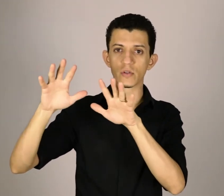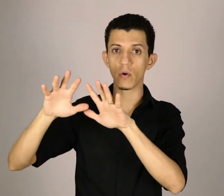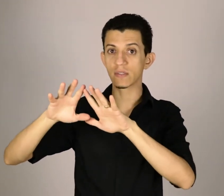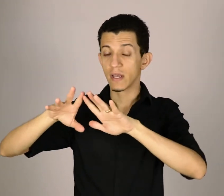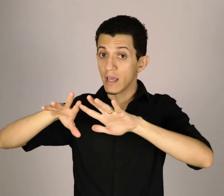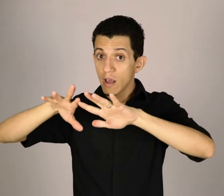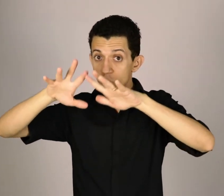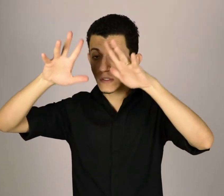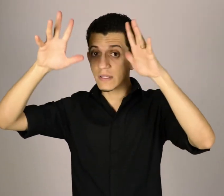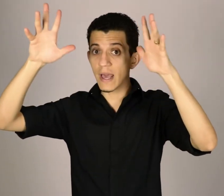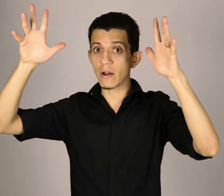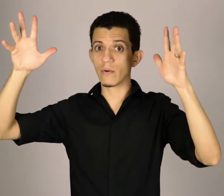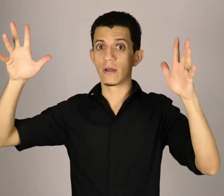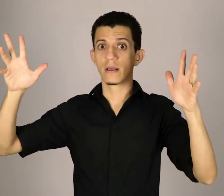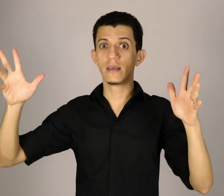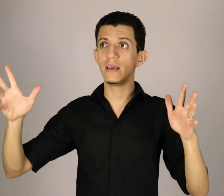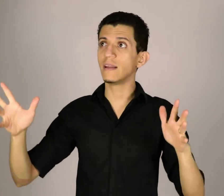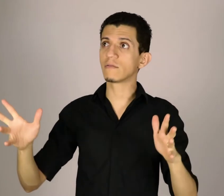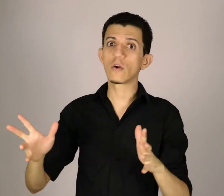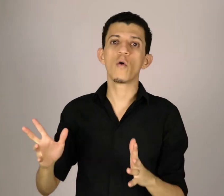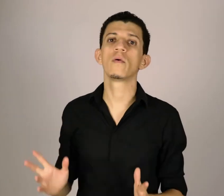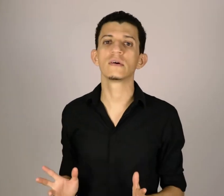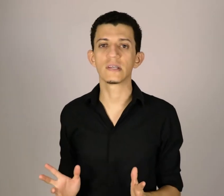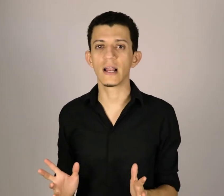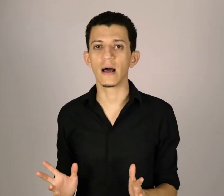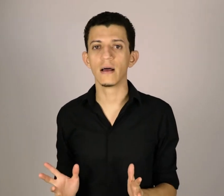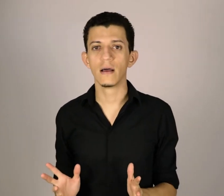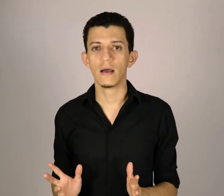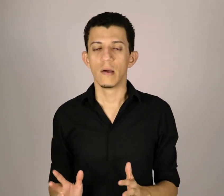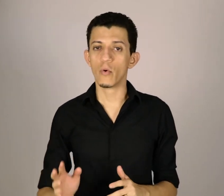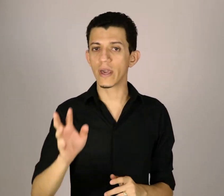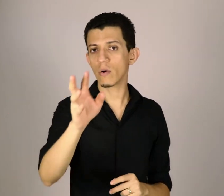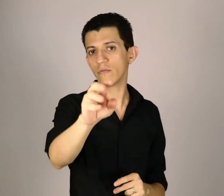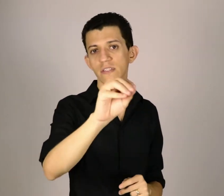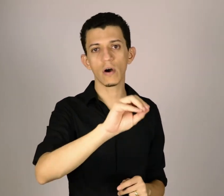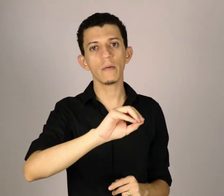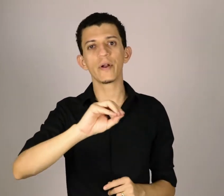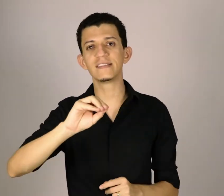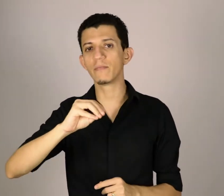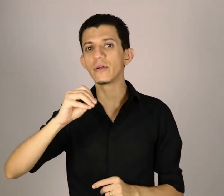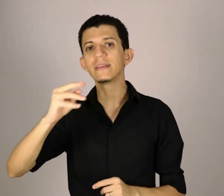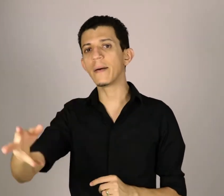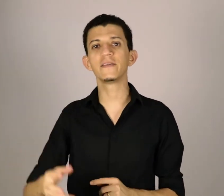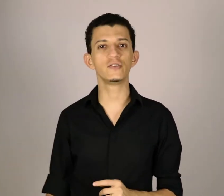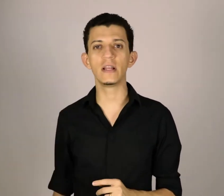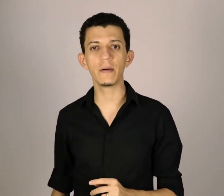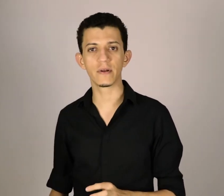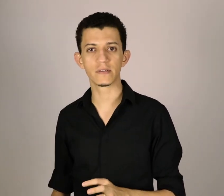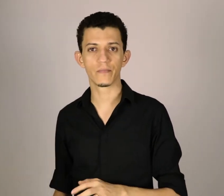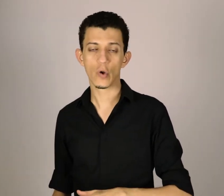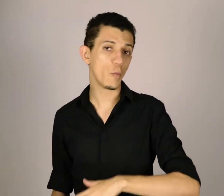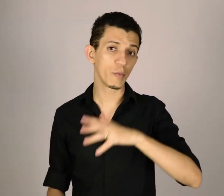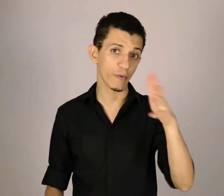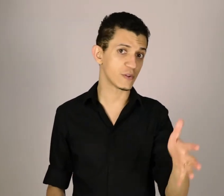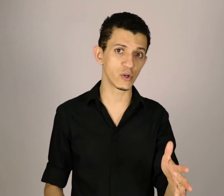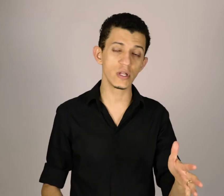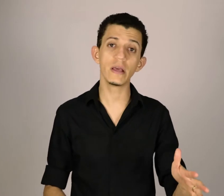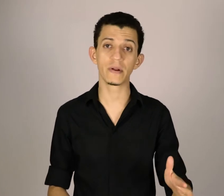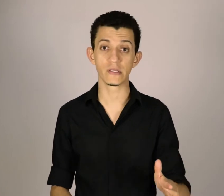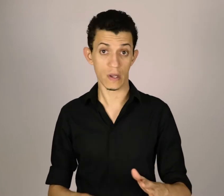pessoas e consideram que não tem como alcançar lá? Porque quando você olha, por exemplo, para um intérprete de Libras ou para um professor de Libras